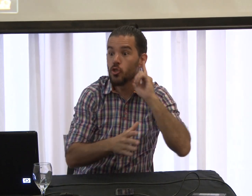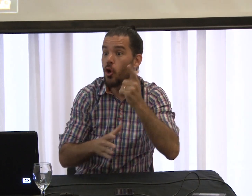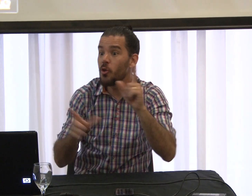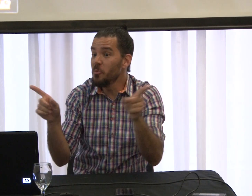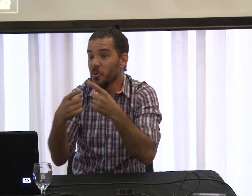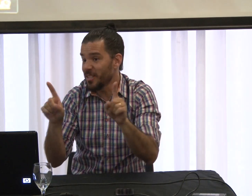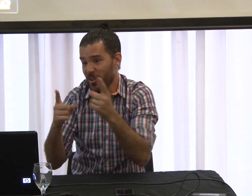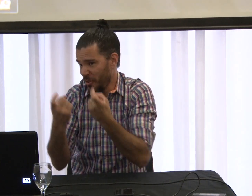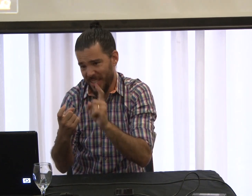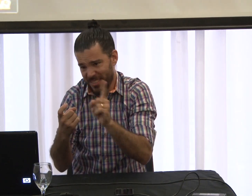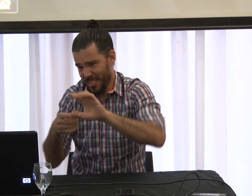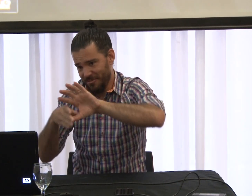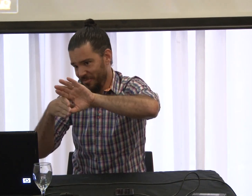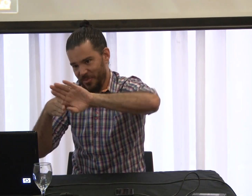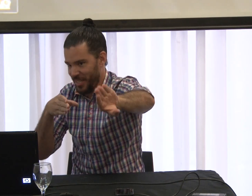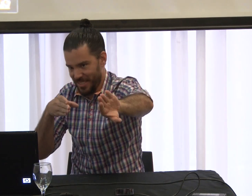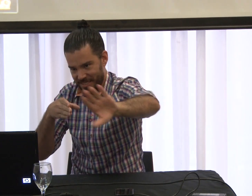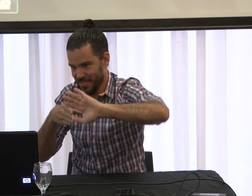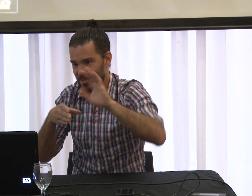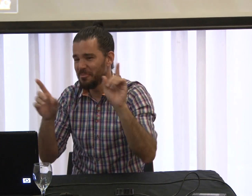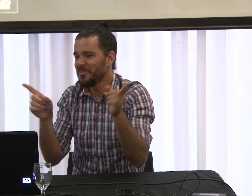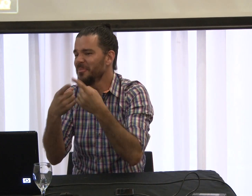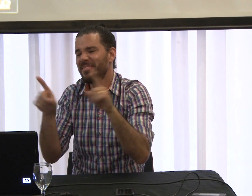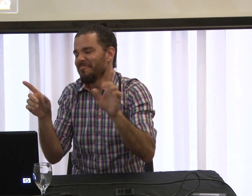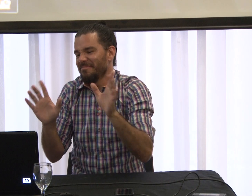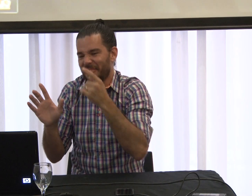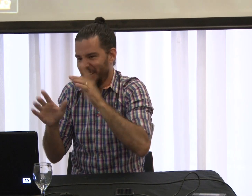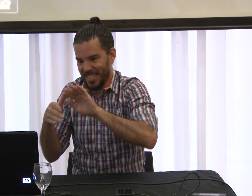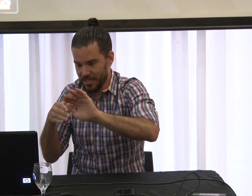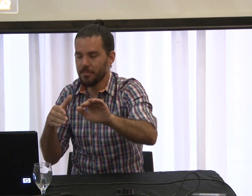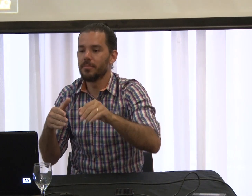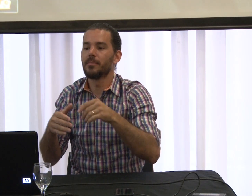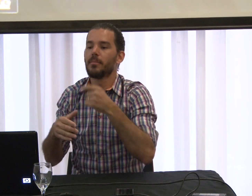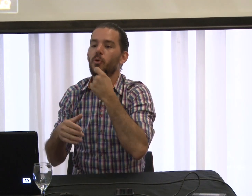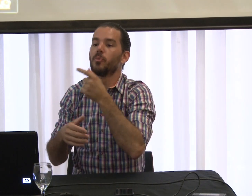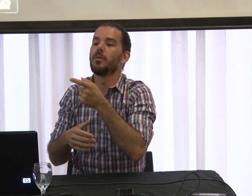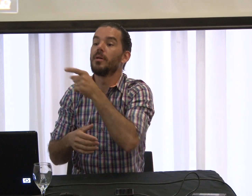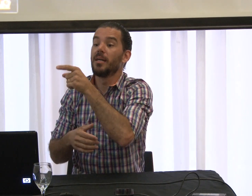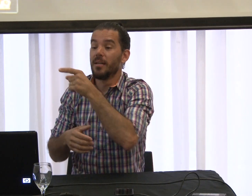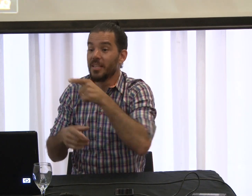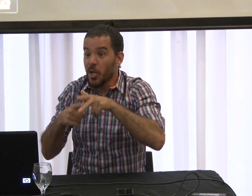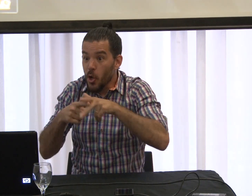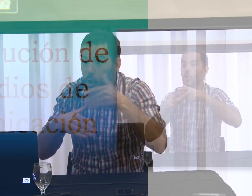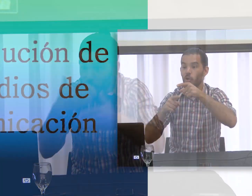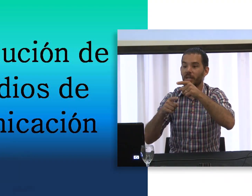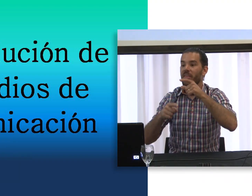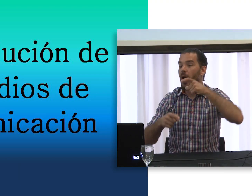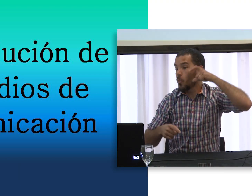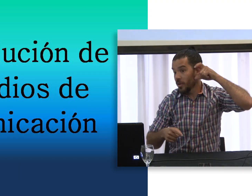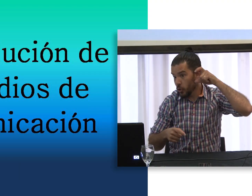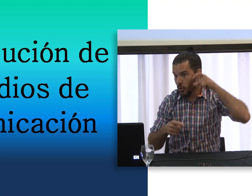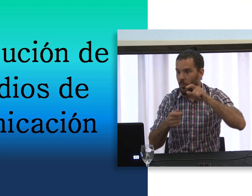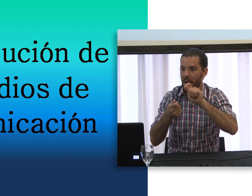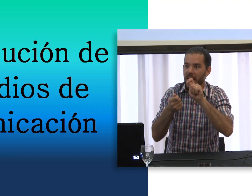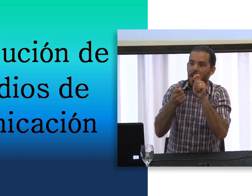música. Pero los sordos no utilizamos lo que es música, esa parte de este tema, porque no nos interesa. La tecnología, en este caso